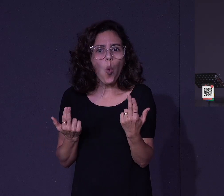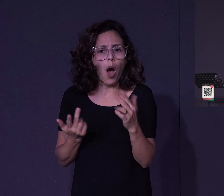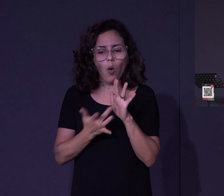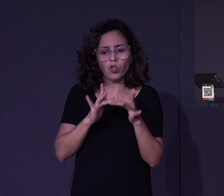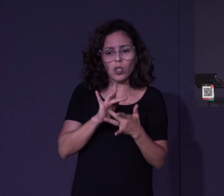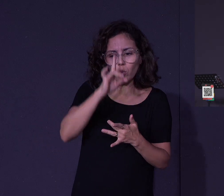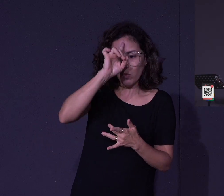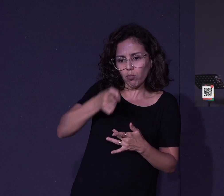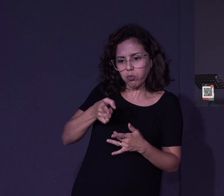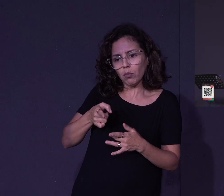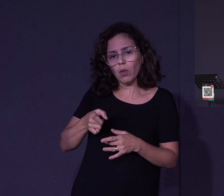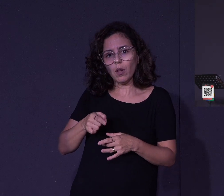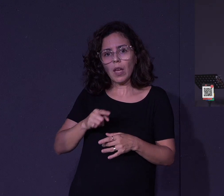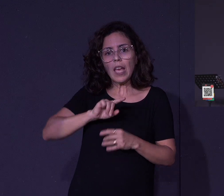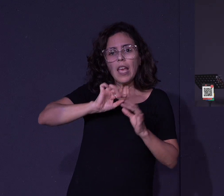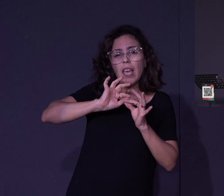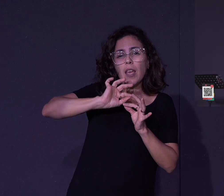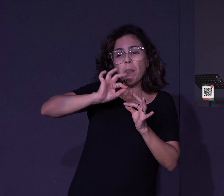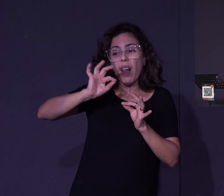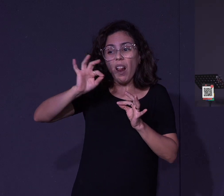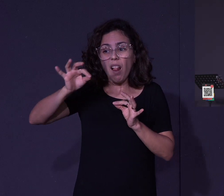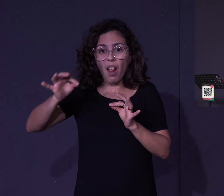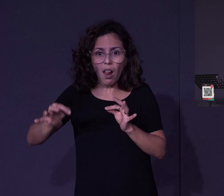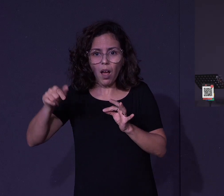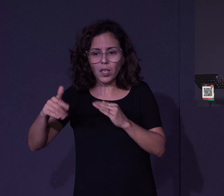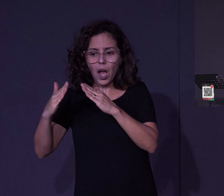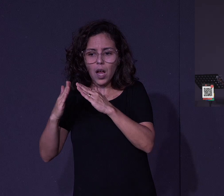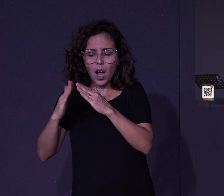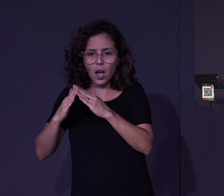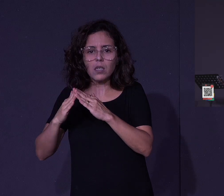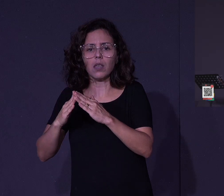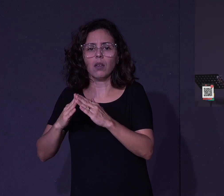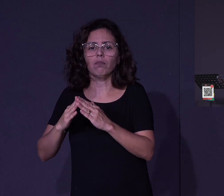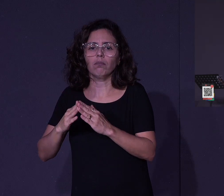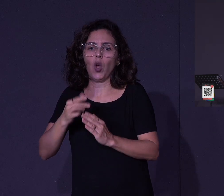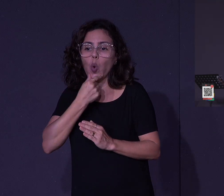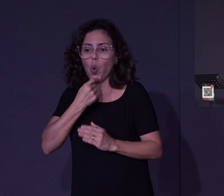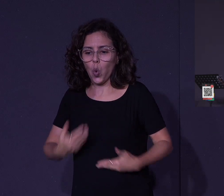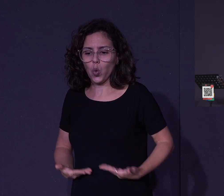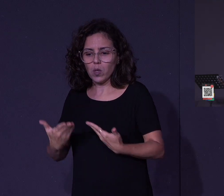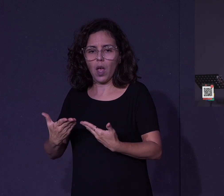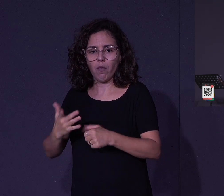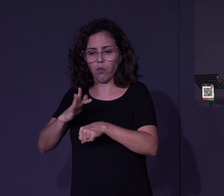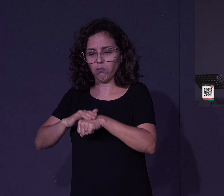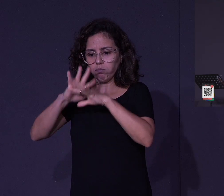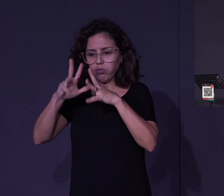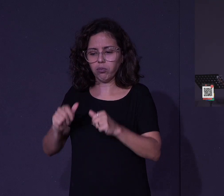irmão. Se for do homem, não se cumpre, mas se foi Deus que falou, o que ele fala vai se cumprir